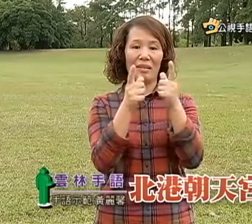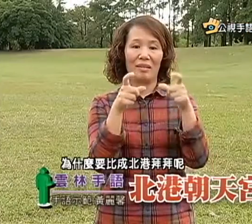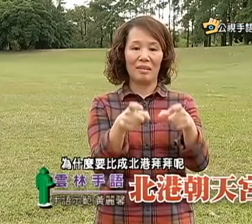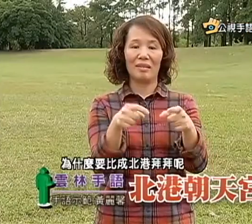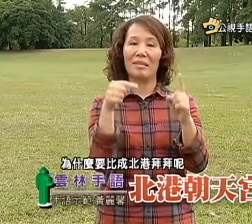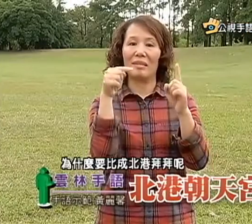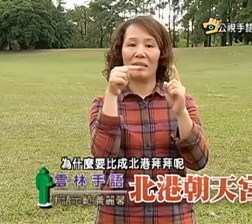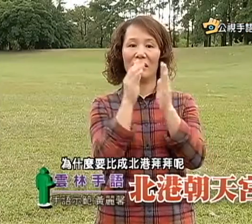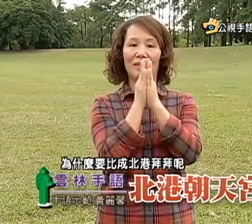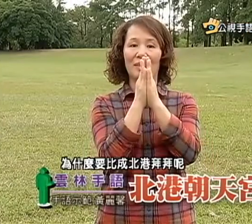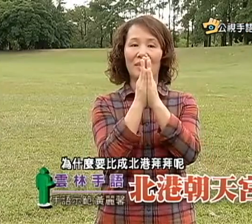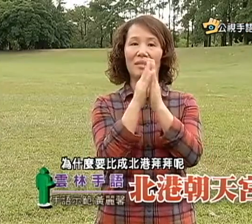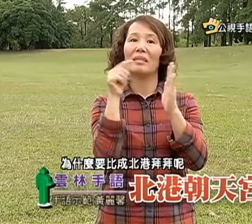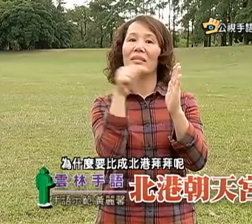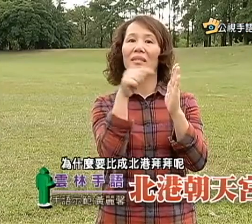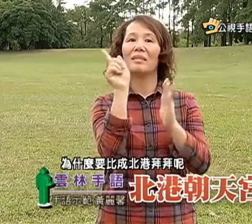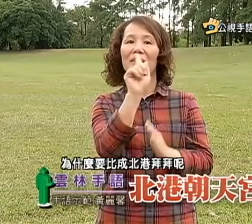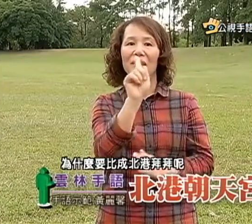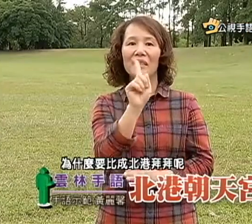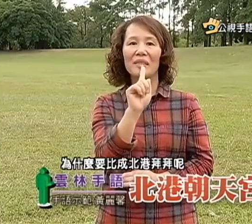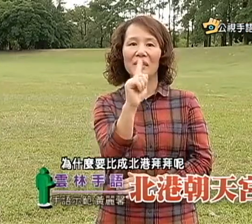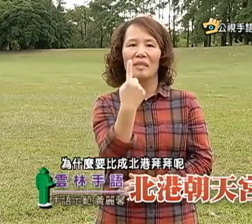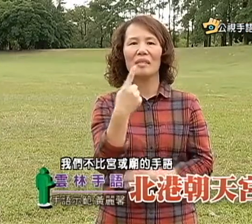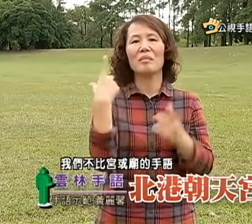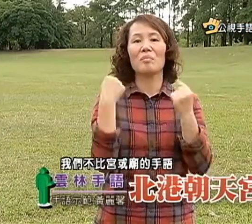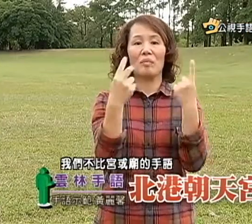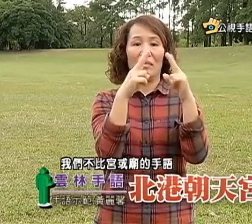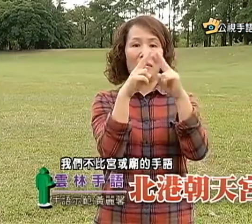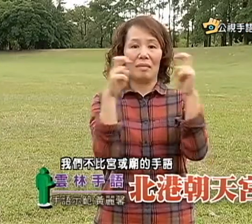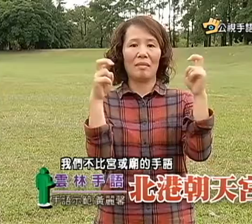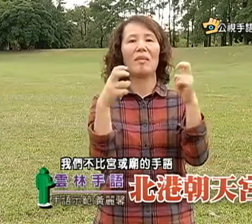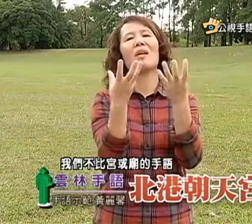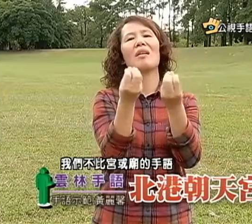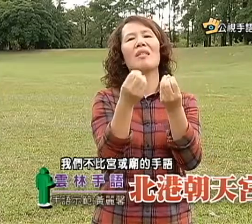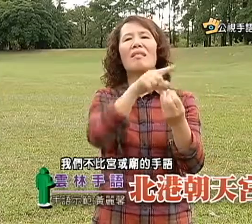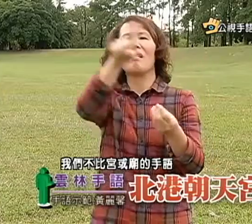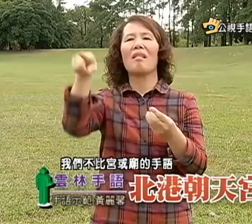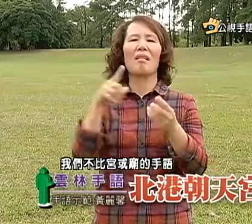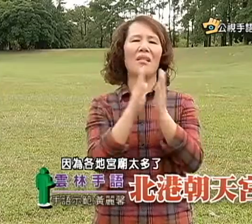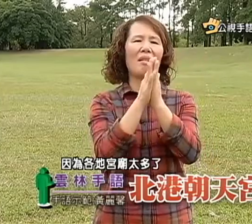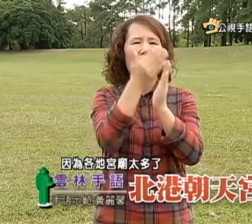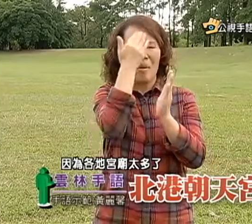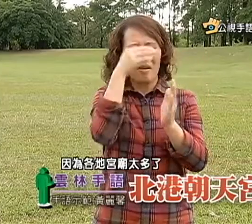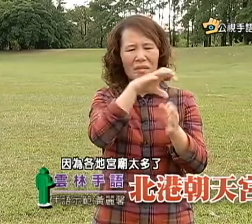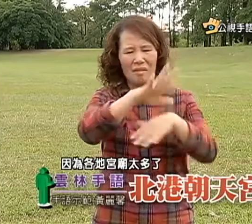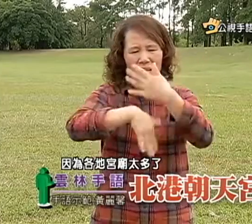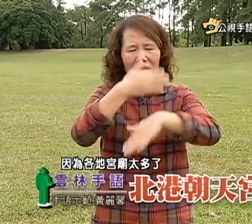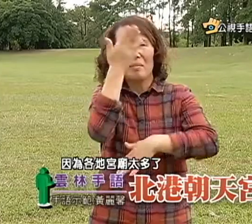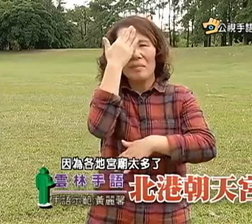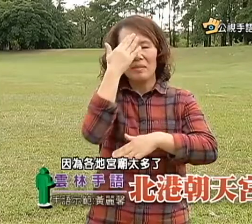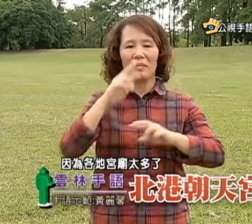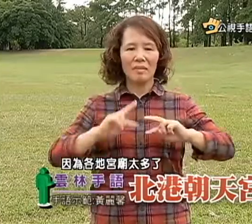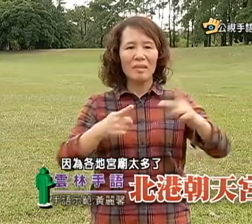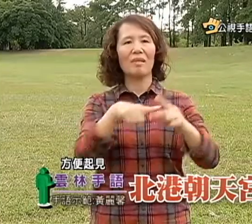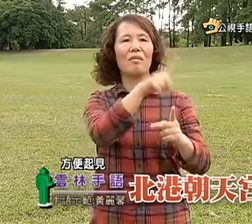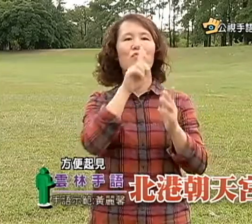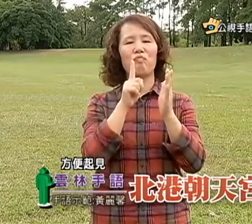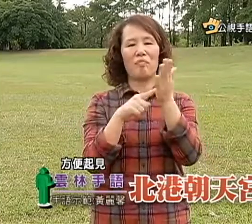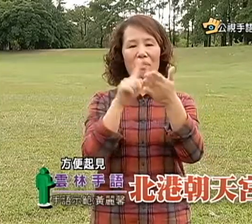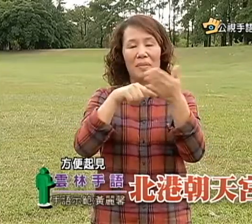为什么要比成北港拜拜呢？我们不比宫或庙的手语，因为各地宫庙太多了，方便起见，就